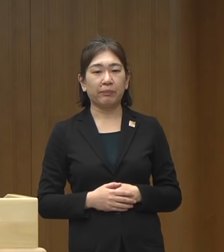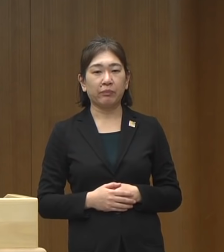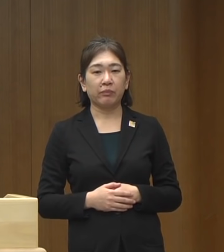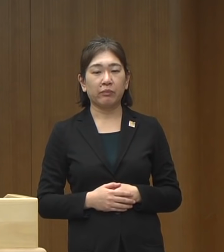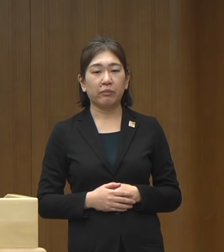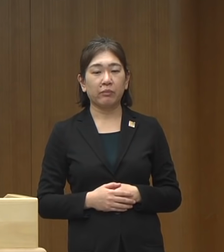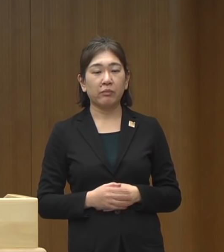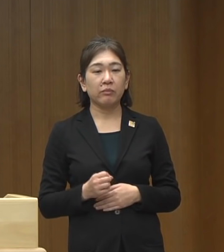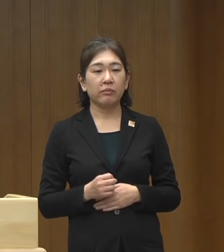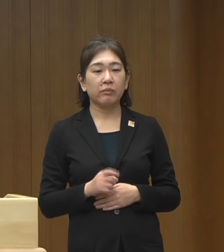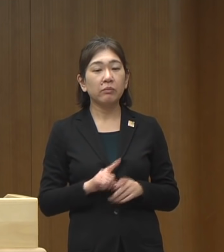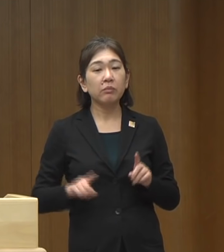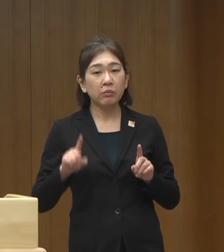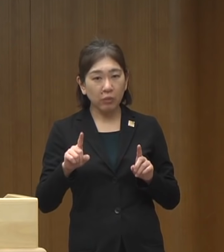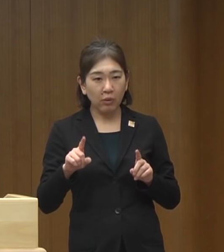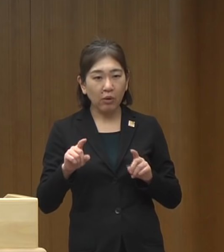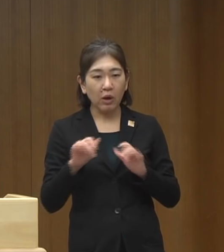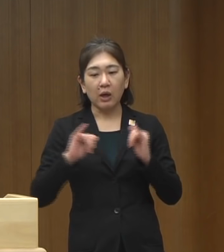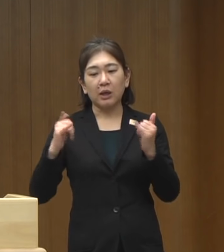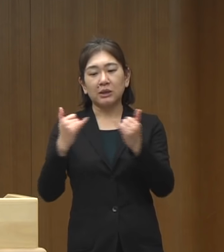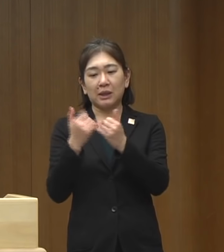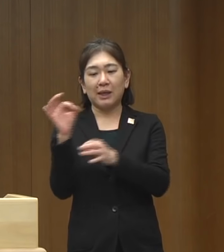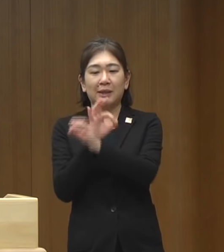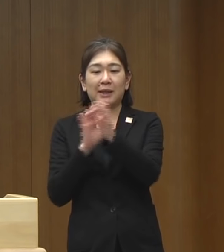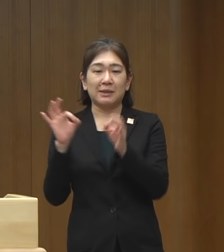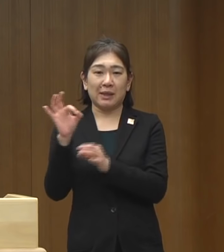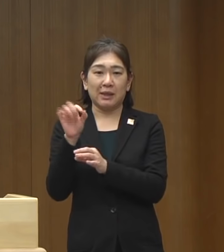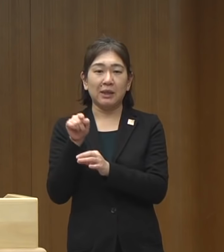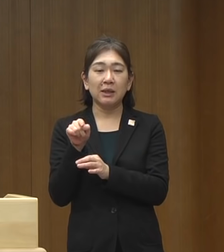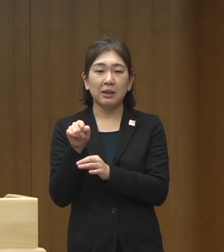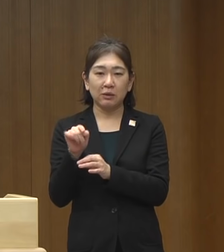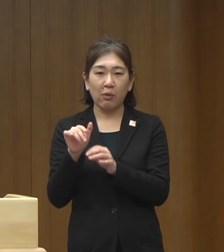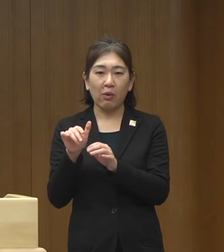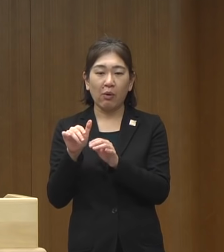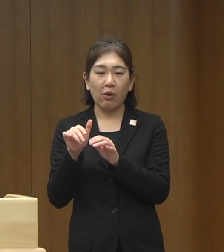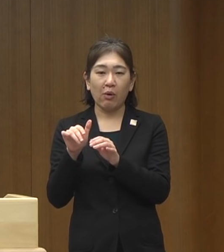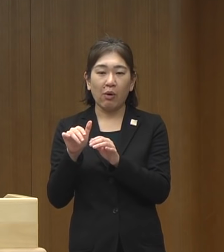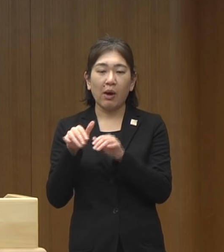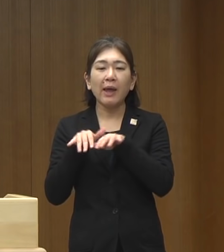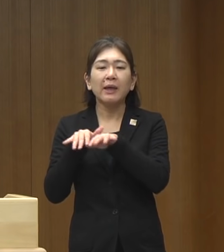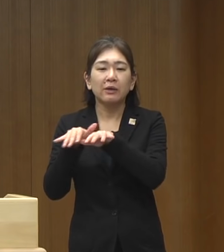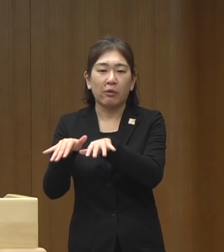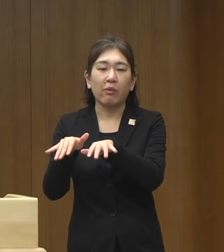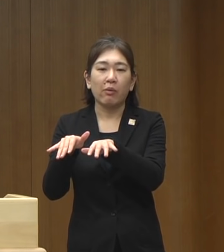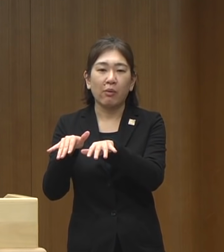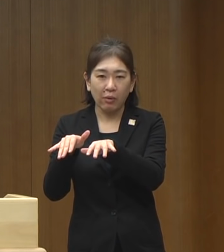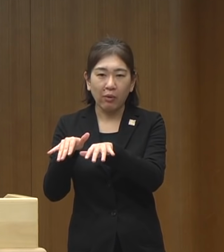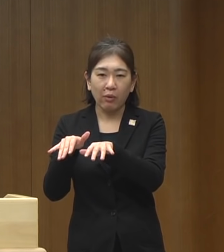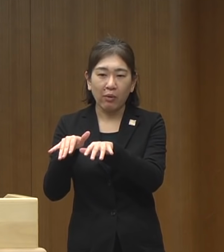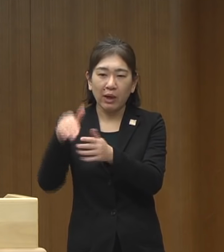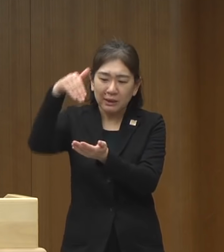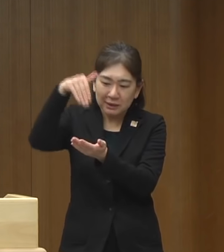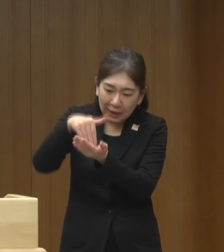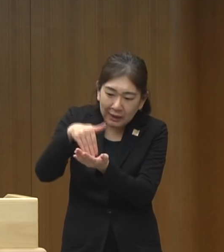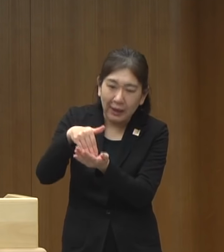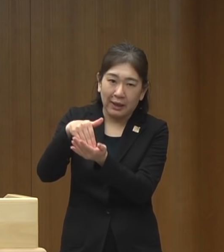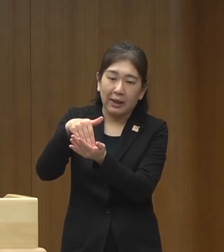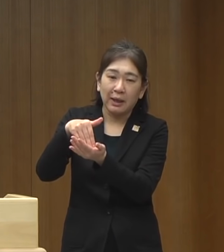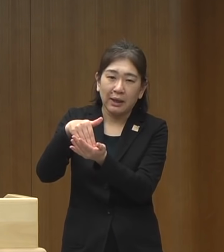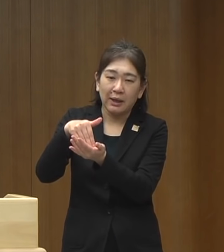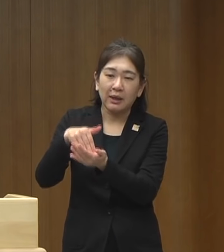方で先ほど申し上げたように社会経済活動への影響を最小限にしていく必要がございます